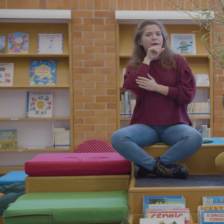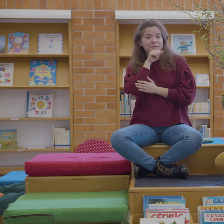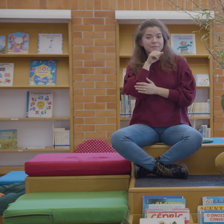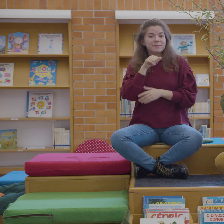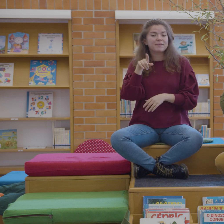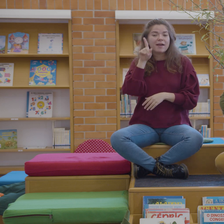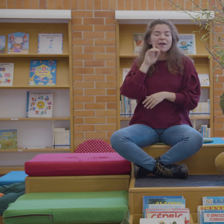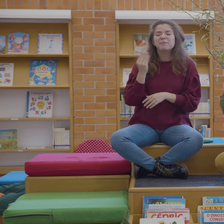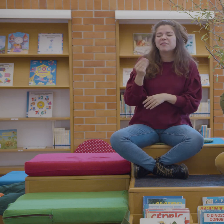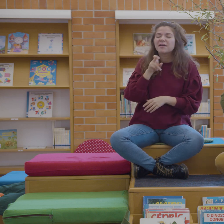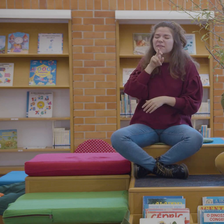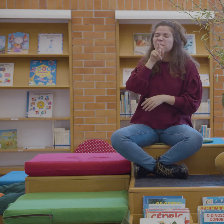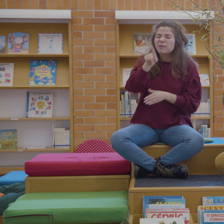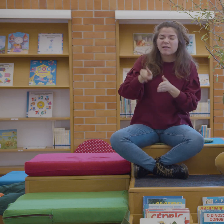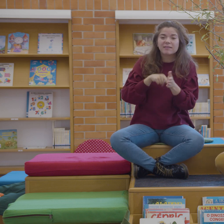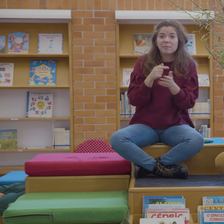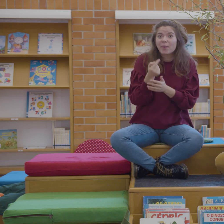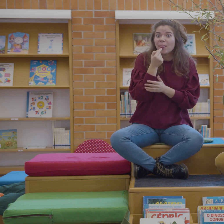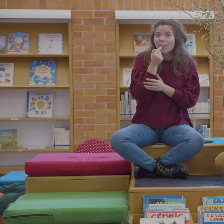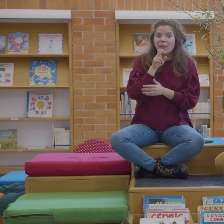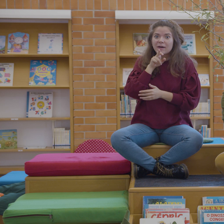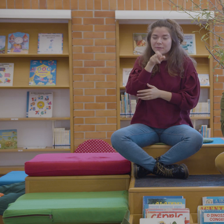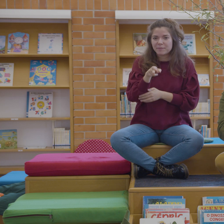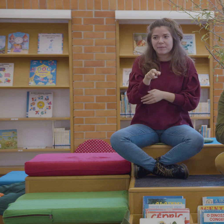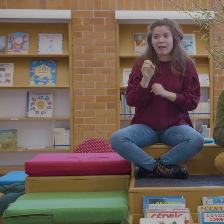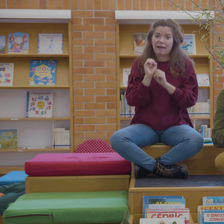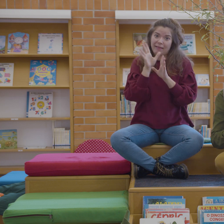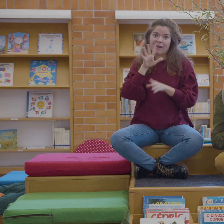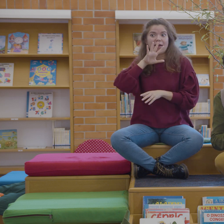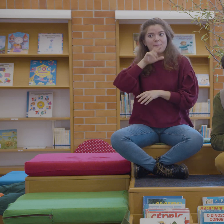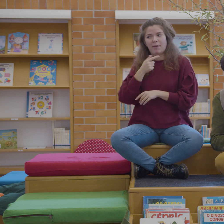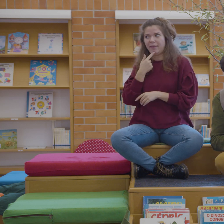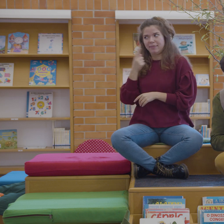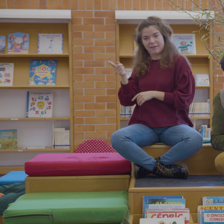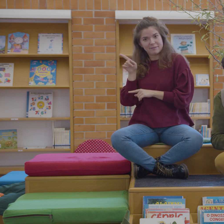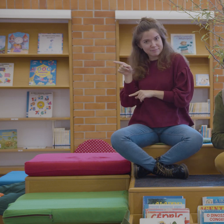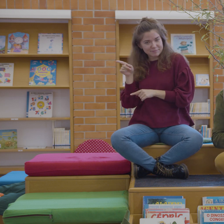A Mara tinha a resposta sempre na ponta da língua, dada pela sua mãe, claro.